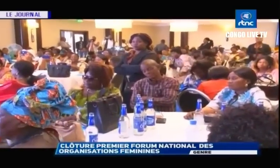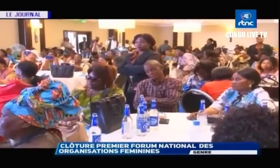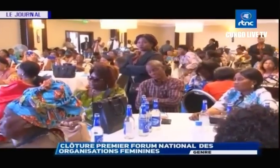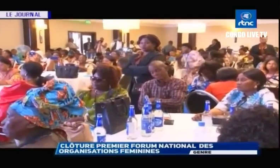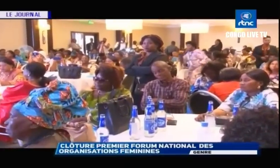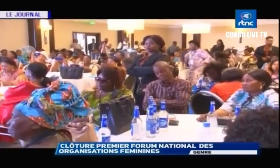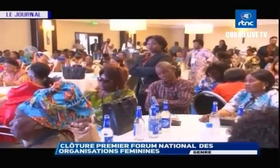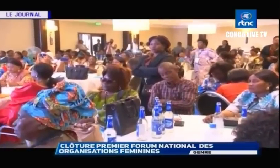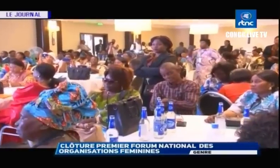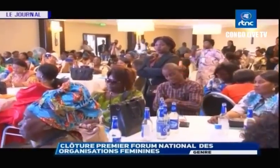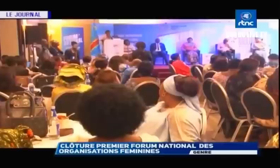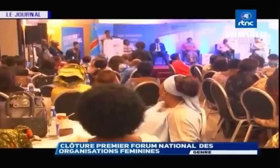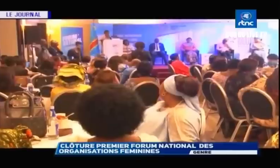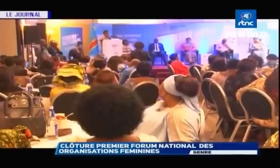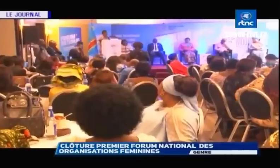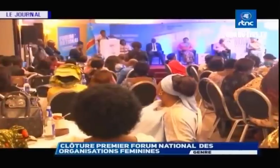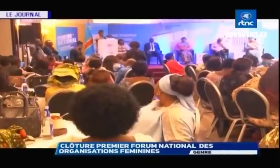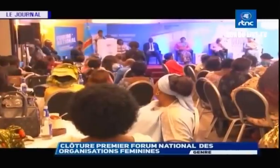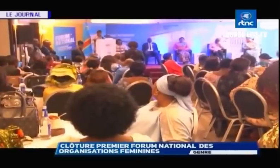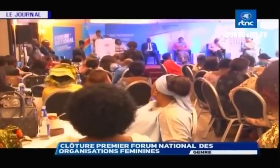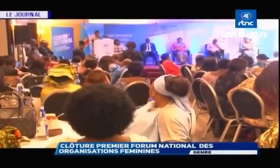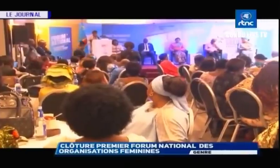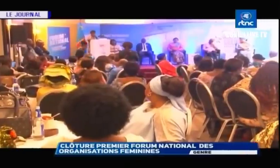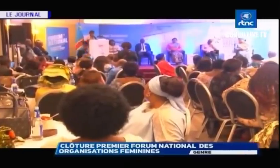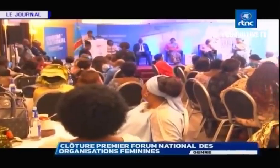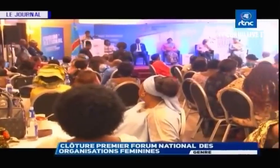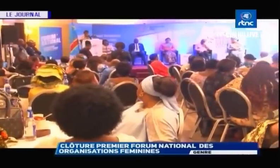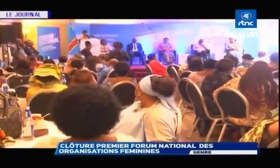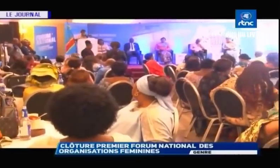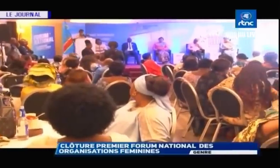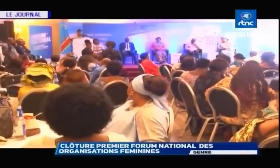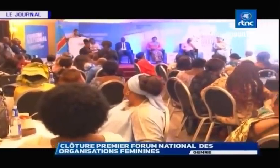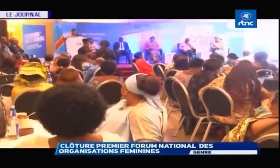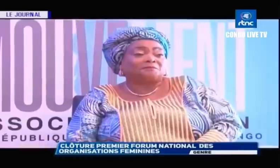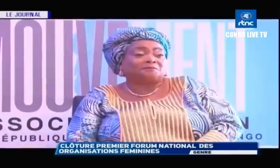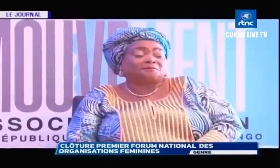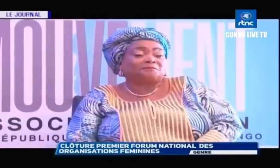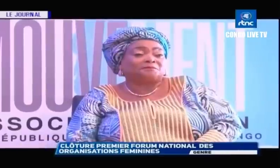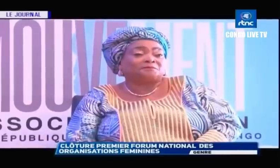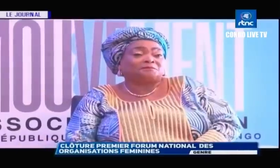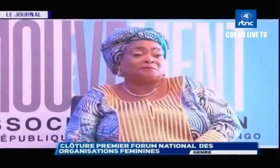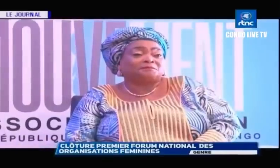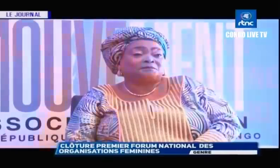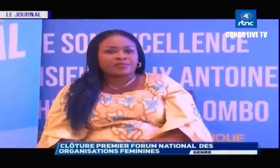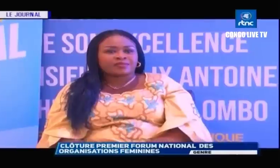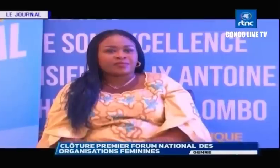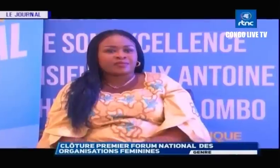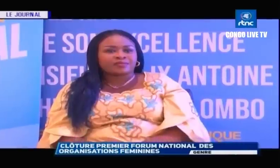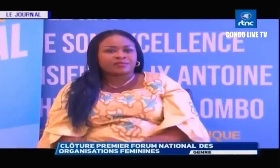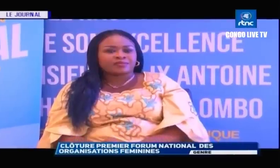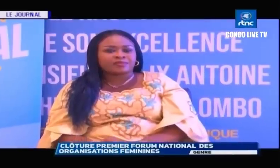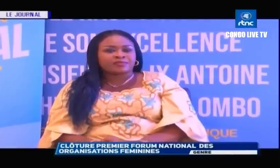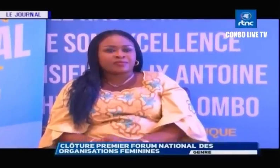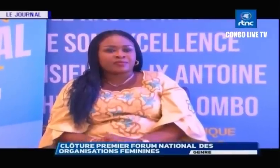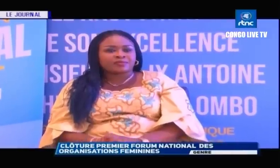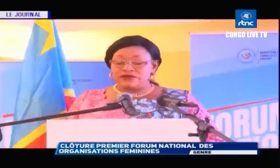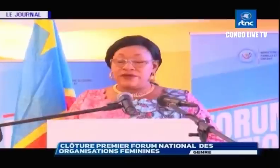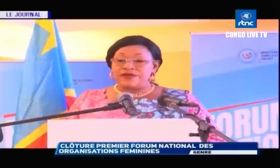l'État, Félix-Antoine Tshisekedi Tshilombo, et du Premier ministre dans la réussite de ces assises. Je voudrais rendre